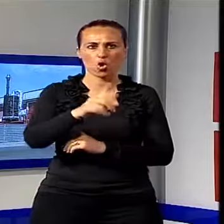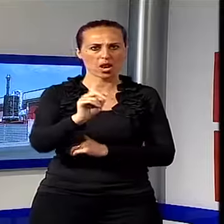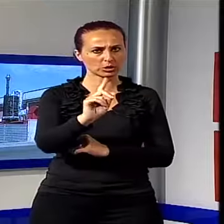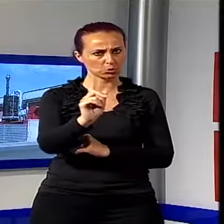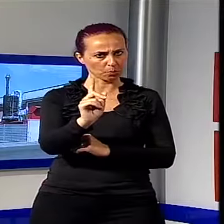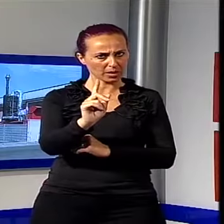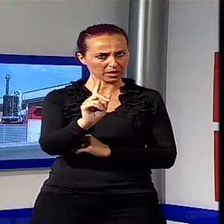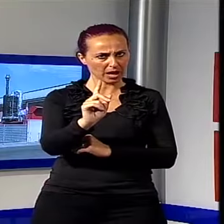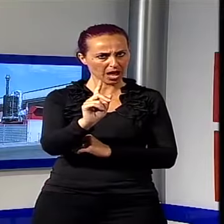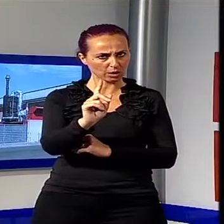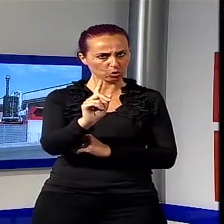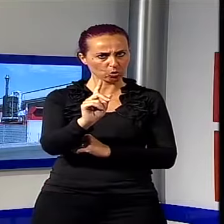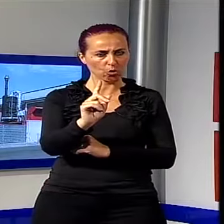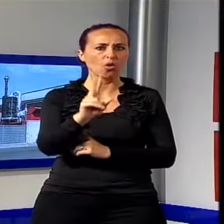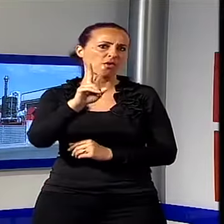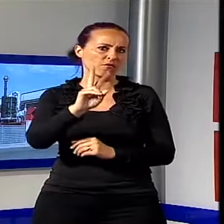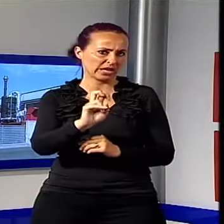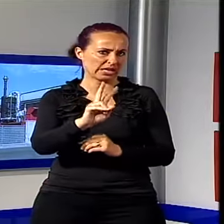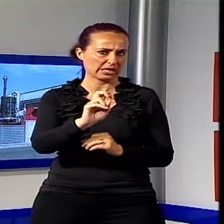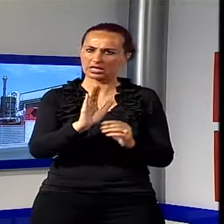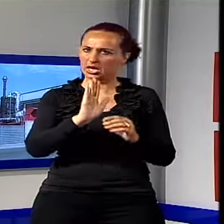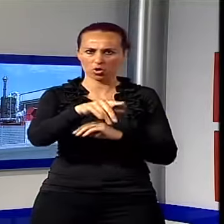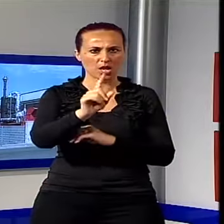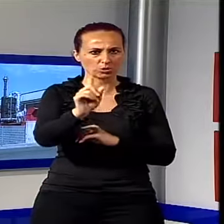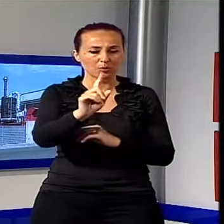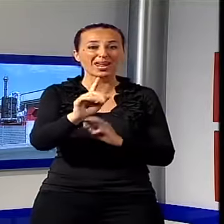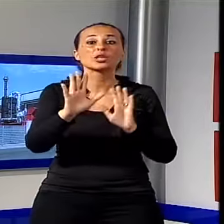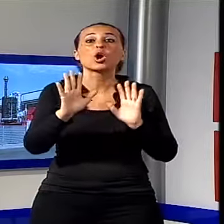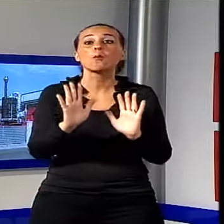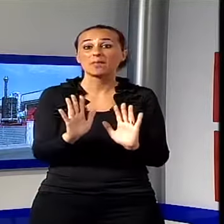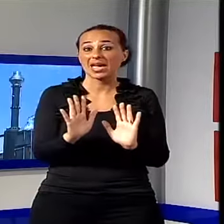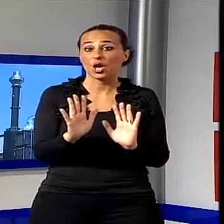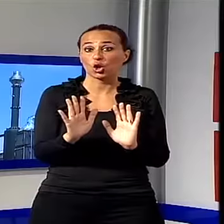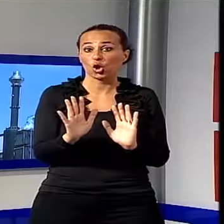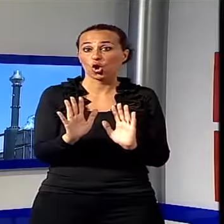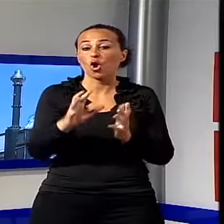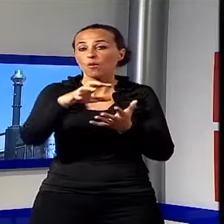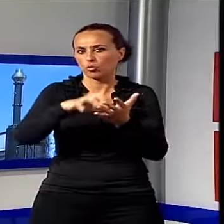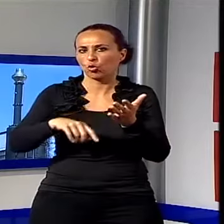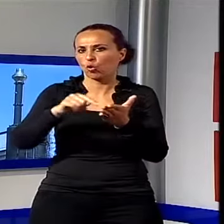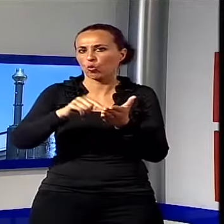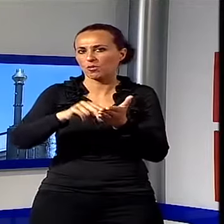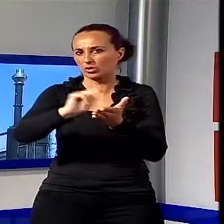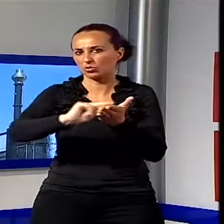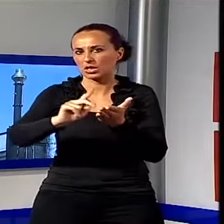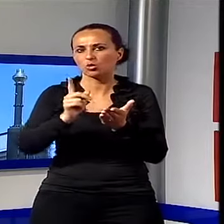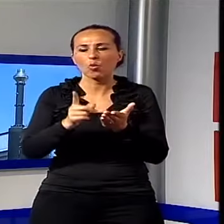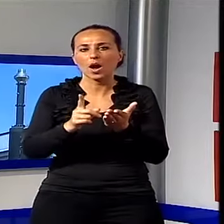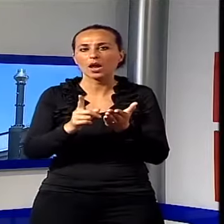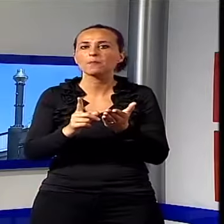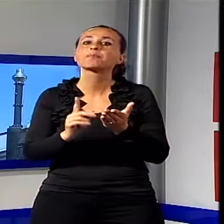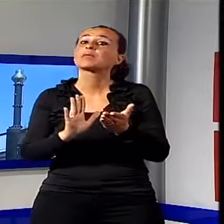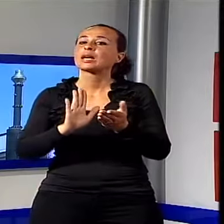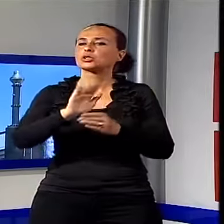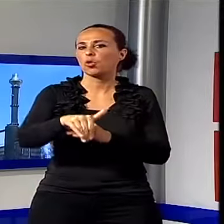dei valori limite di emissione di 20 mg, si legge nel documento diffuso da Arpat, si segnala il superamento del valore